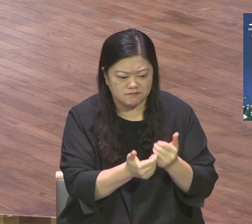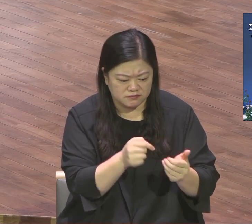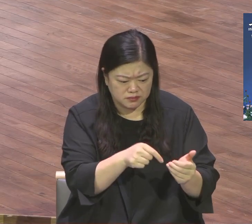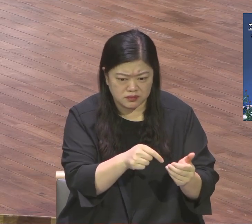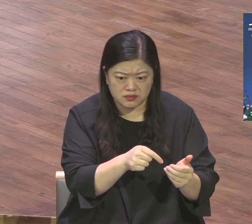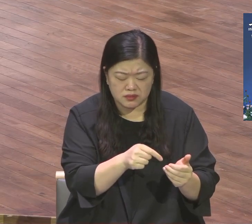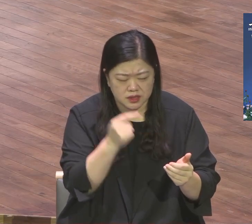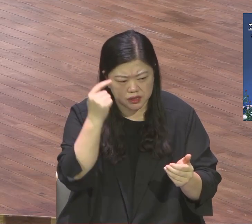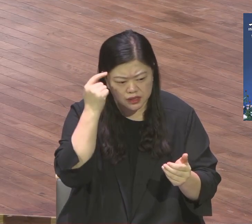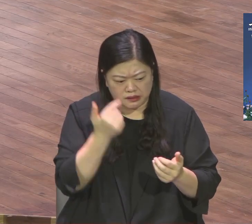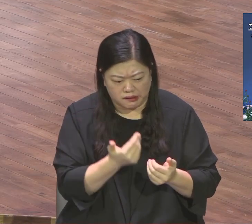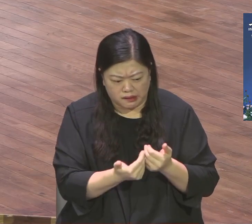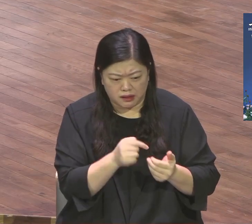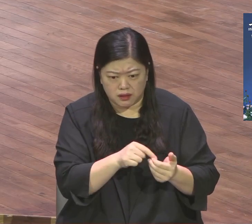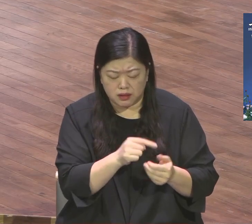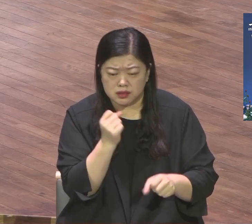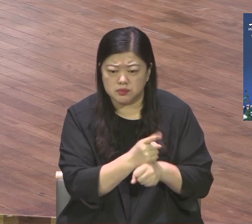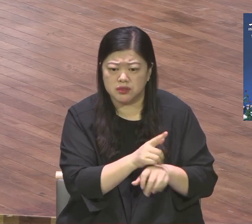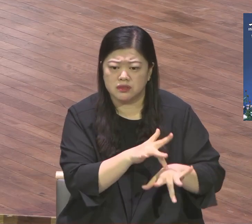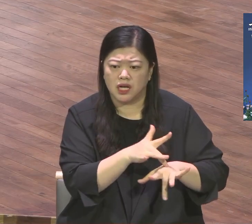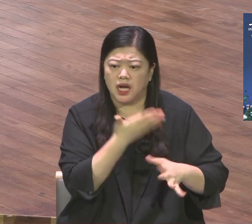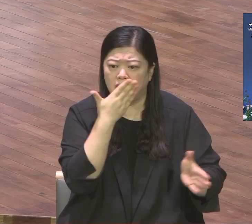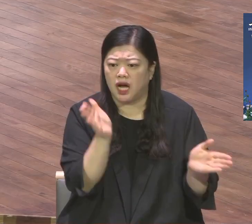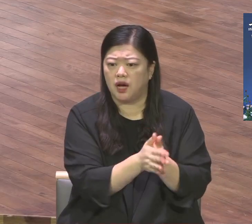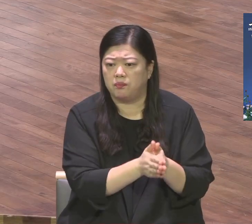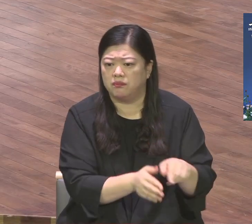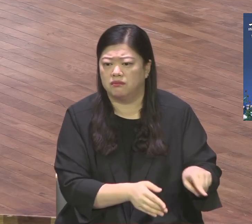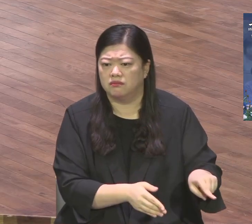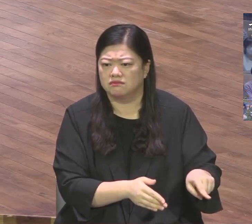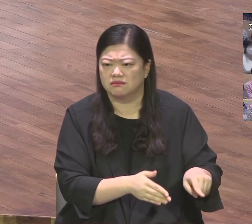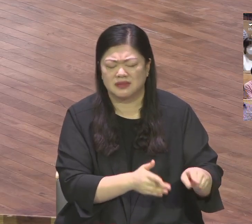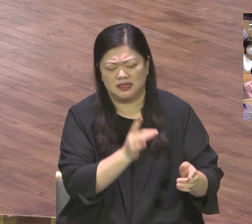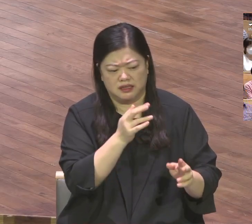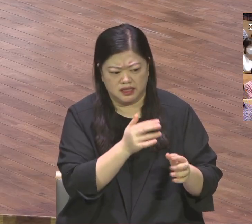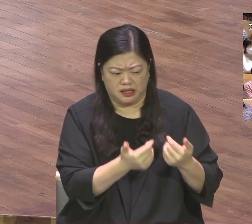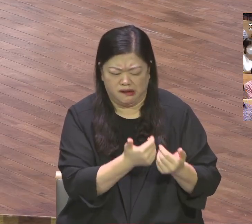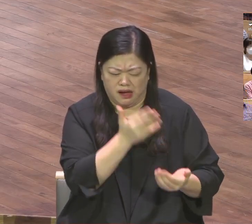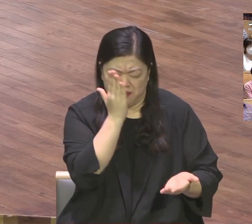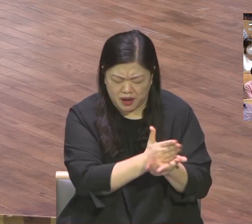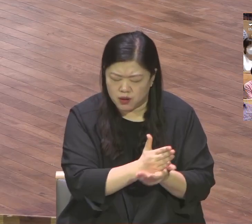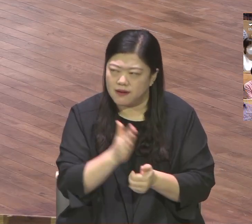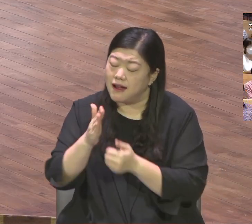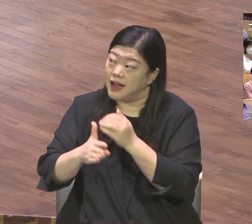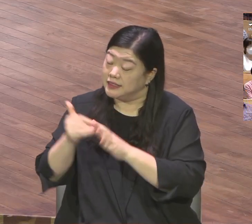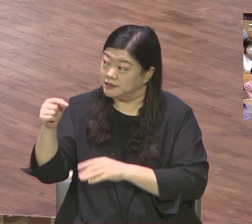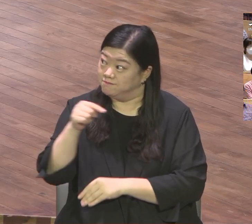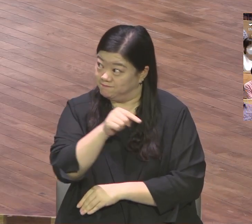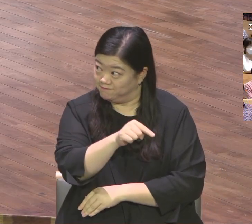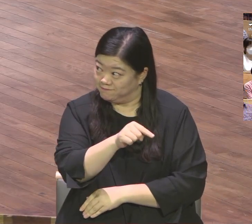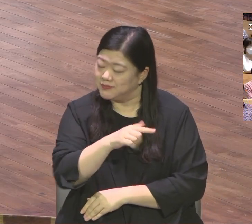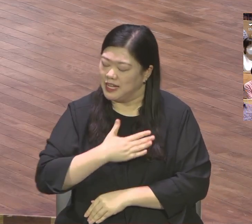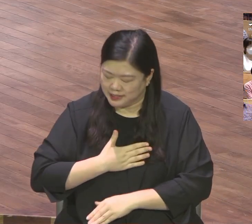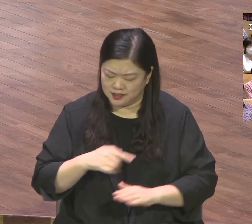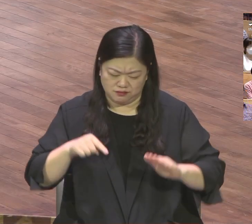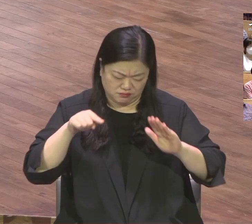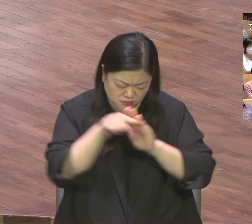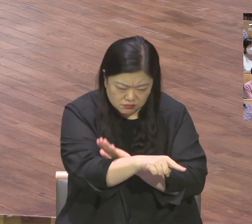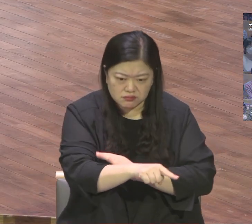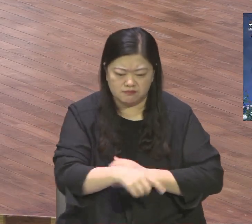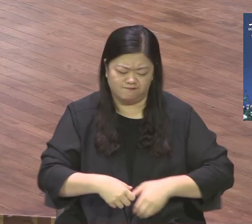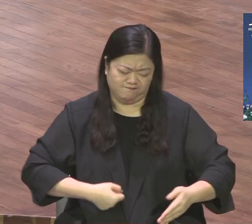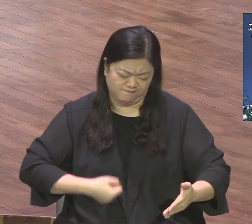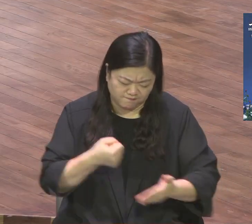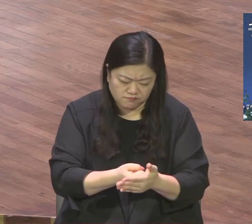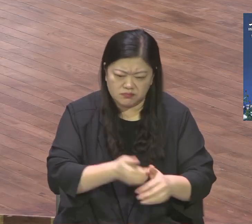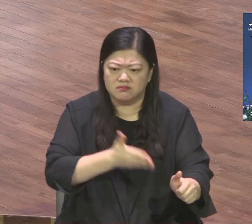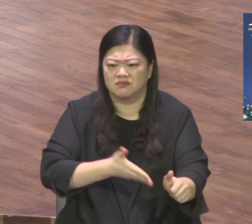건데 하나님 생각 말씀 속에 들어가시기 바랍니다. 그래서 생명 살리는 하나님의